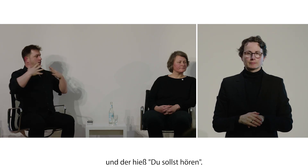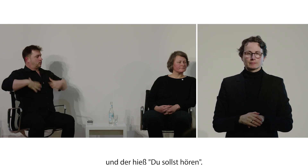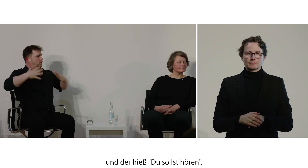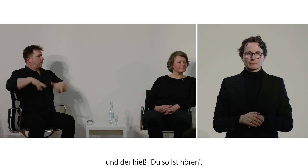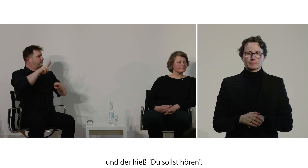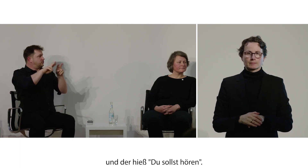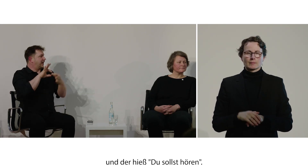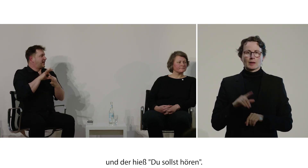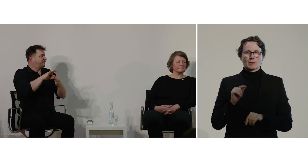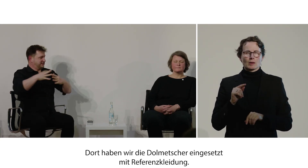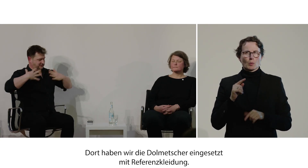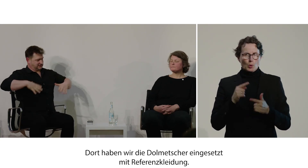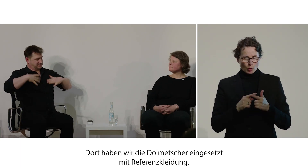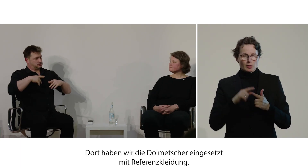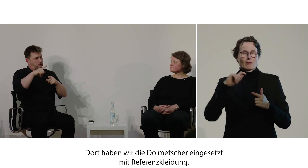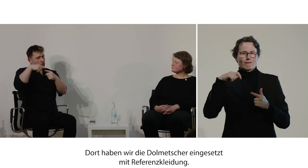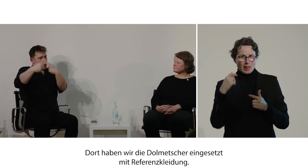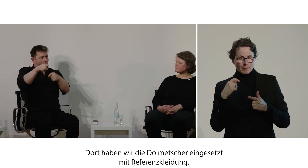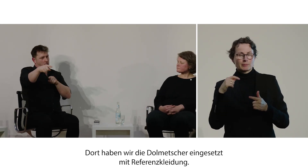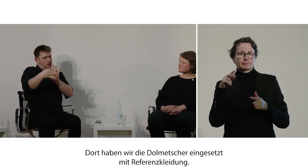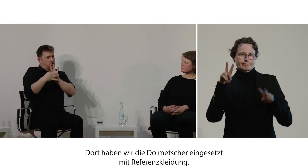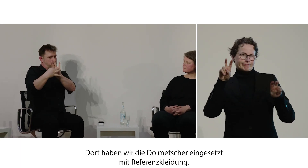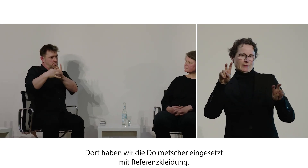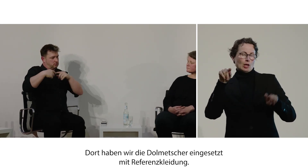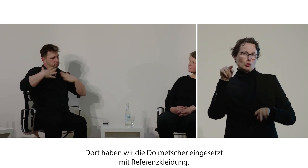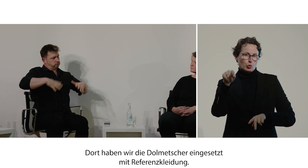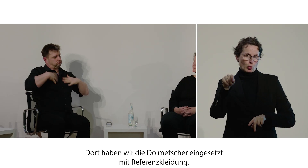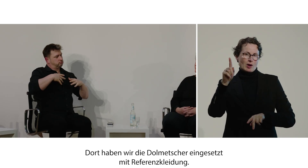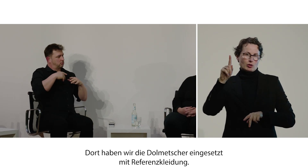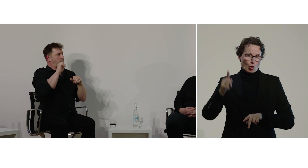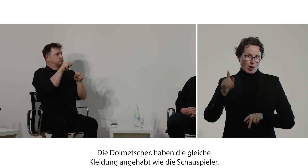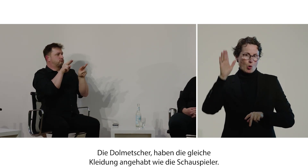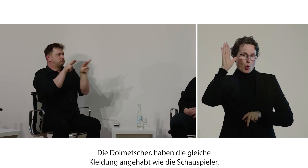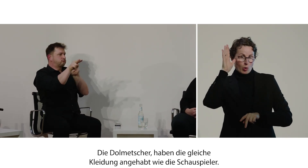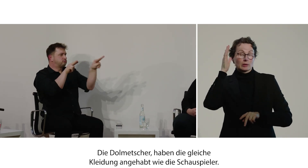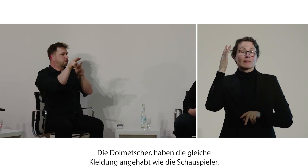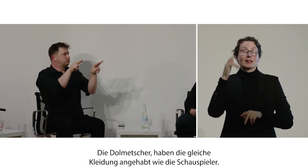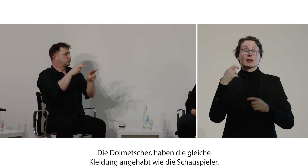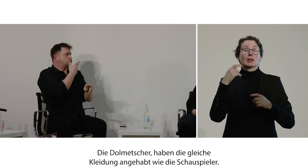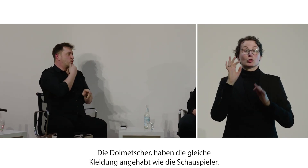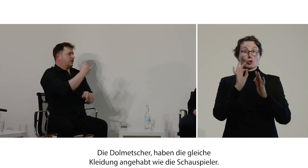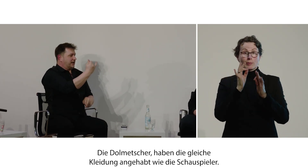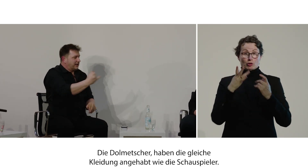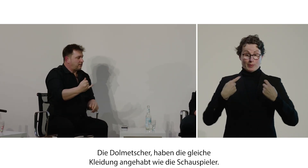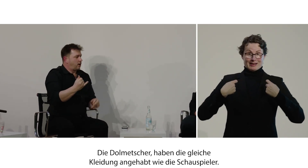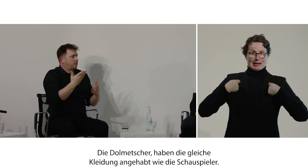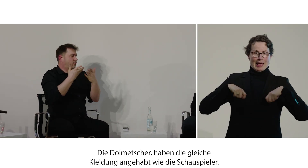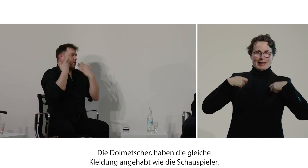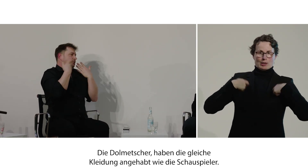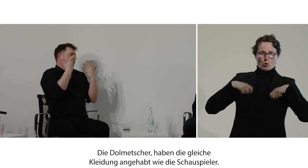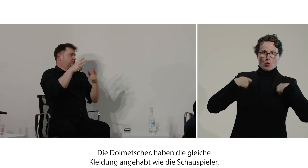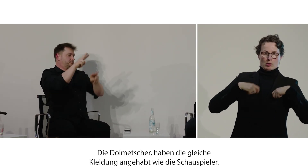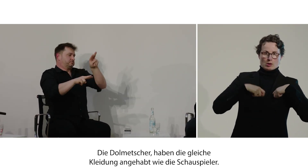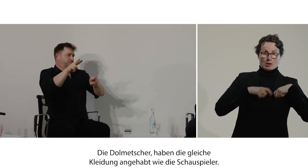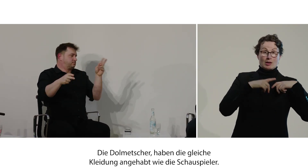Und der hieß Du sollst hören. Und dort haben wir auch die Dolmetscher eingesetzt mit Referenzkleidung. heißt, die Dolmetscher, die da drin waren, haben die gleiche